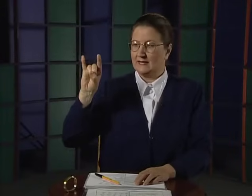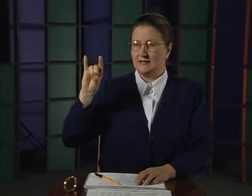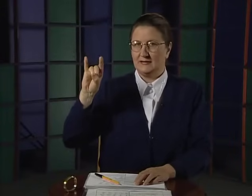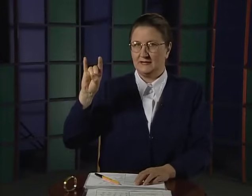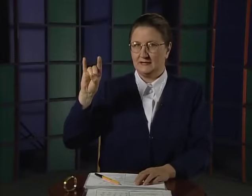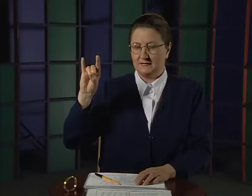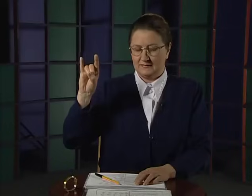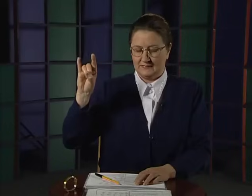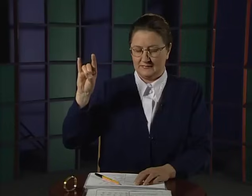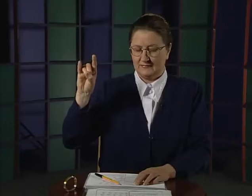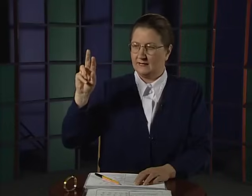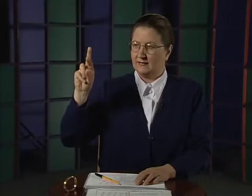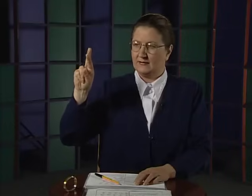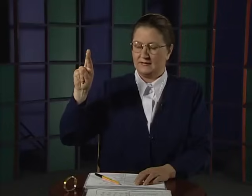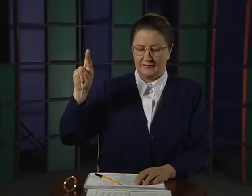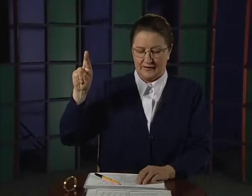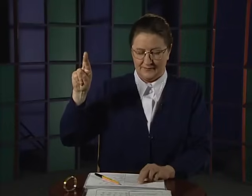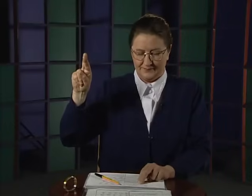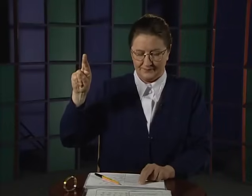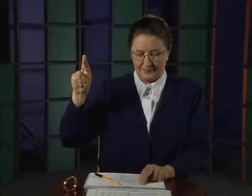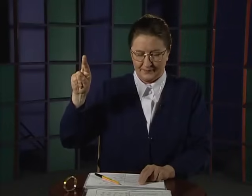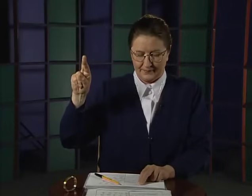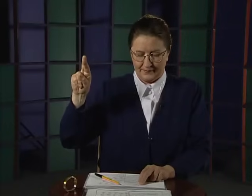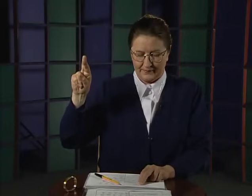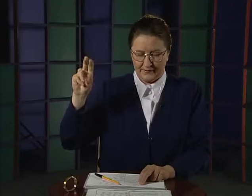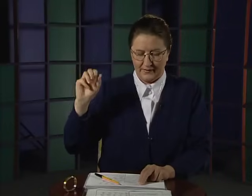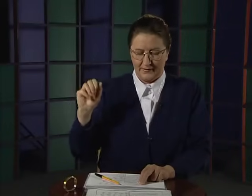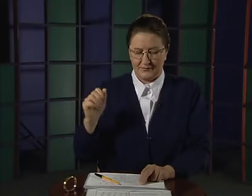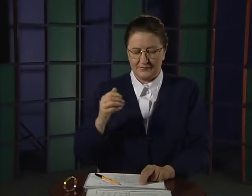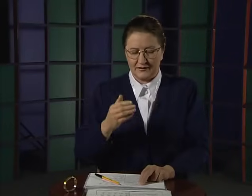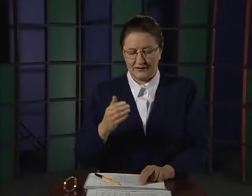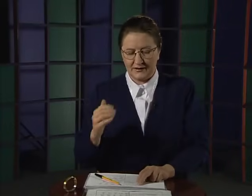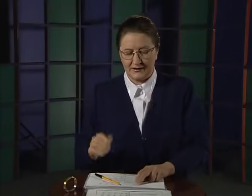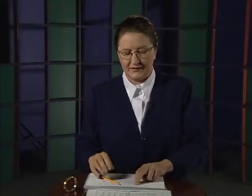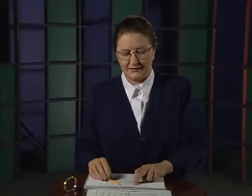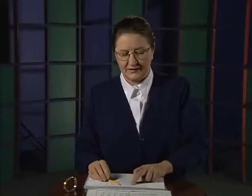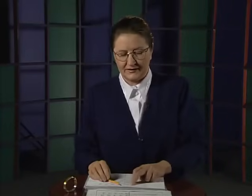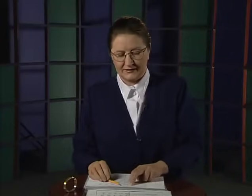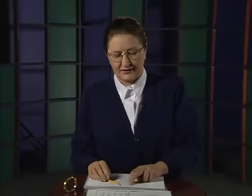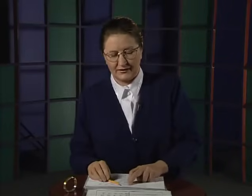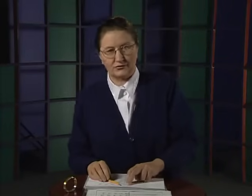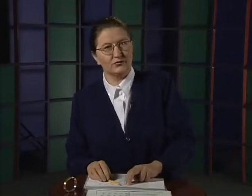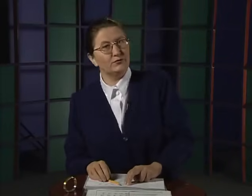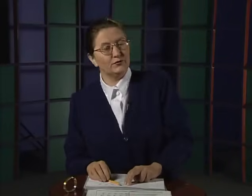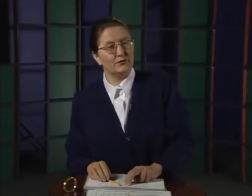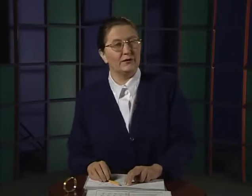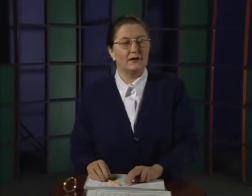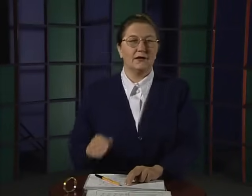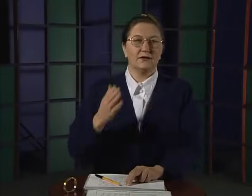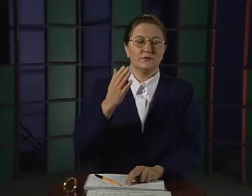И. Я. Посмотрите, какие дактильные знаки рисует букву. Эта